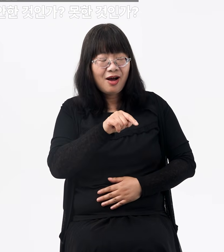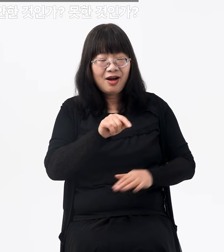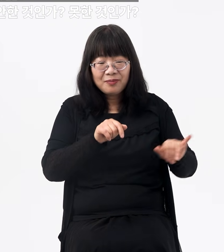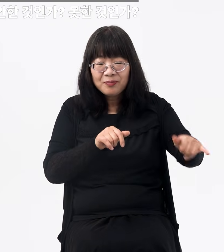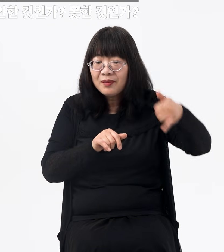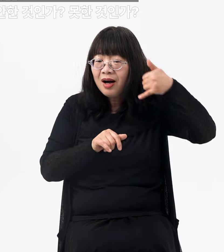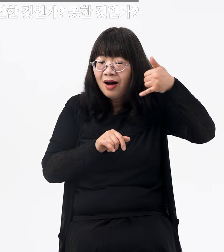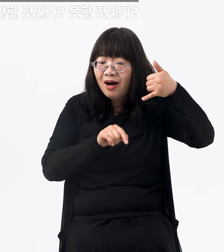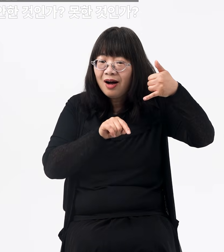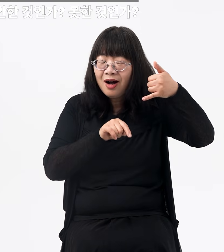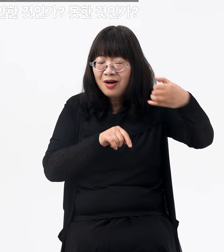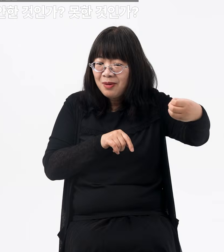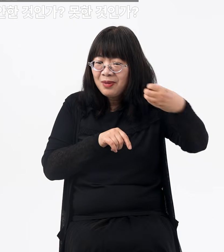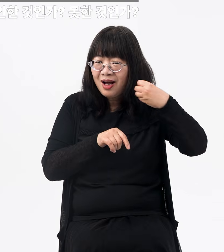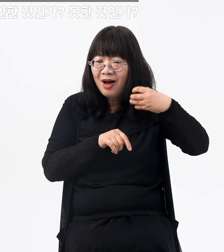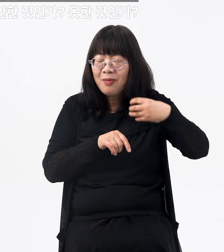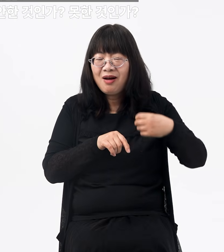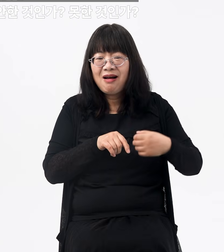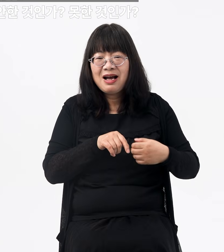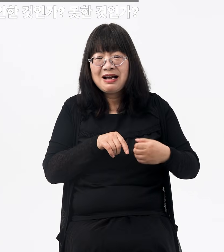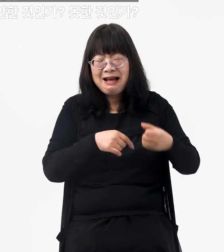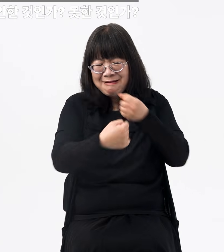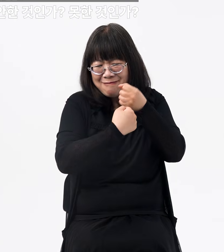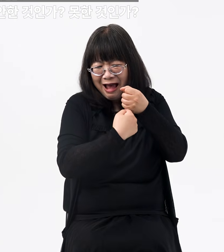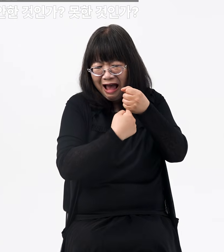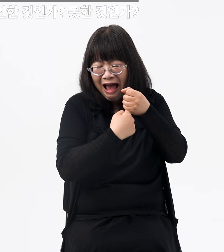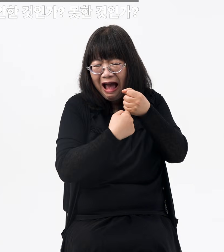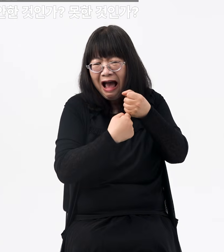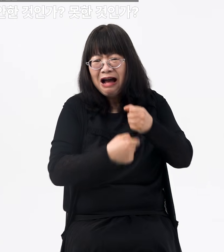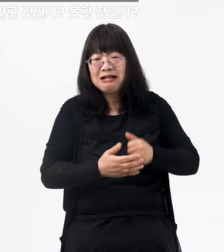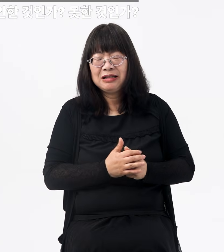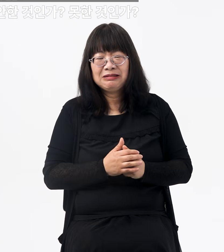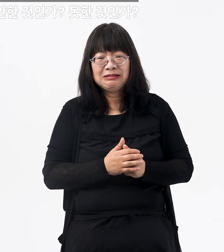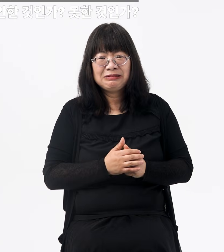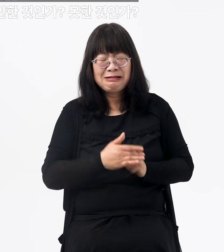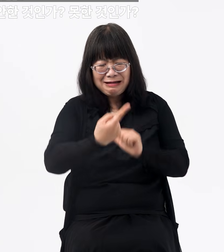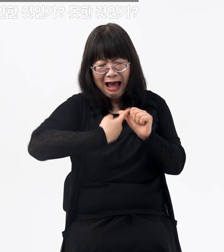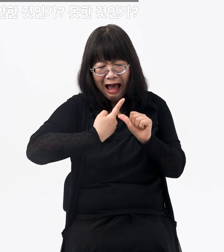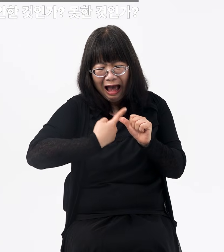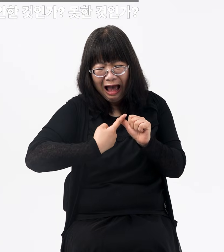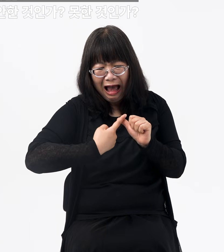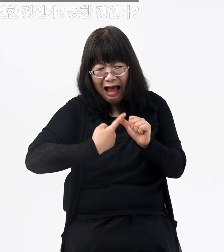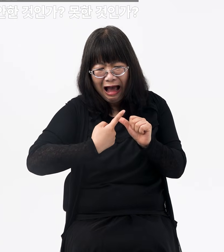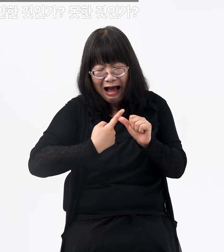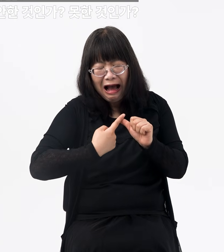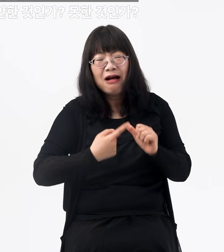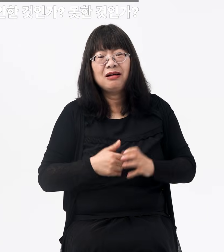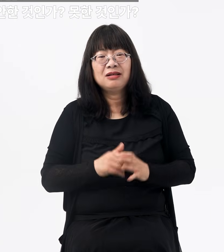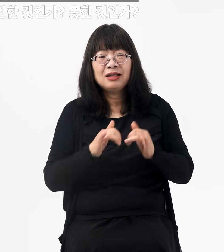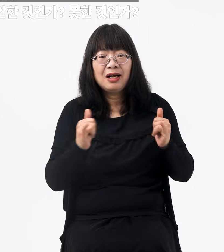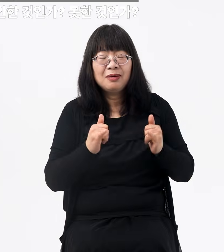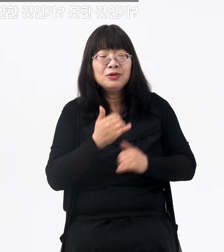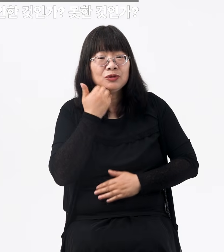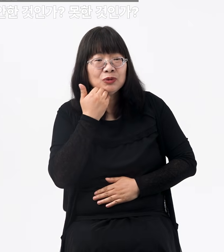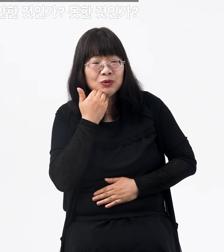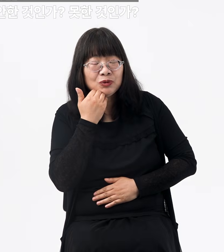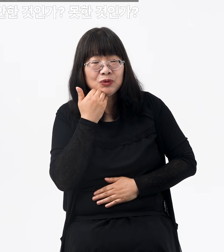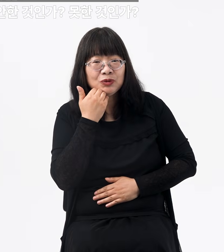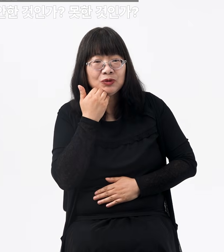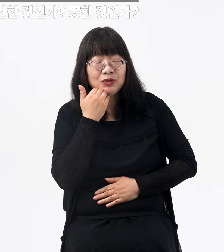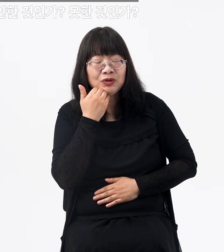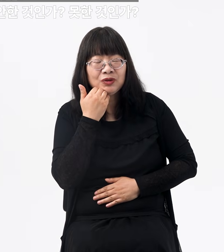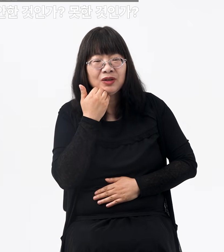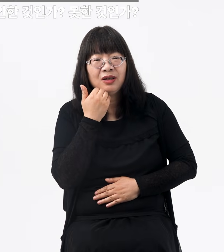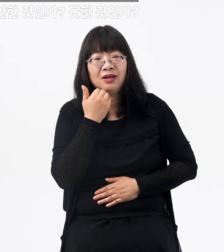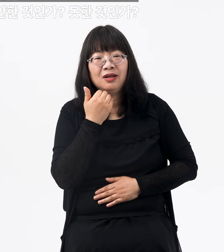별거 아닌 그 이권 가지고 심지어는 욕까지 하고, 그 교회 지도계층들이